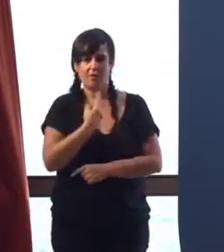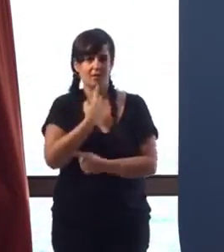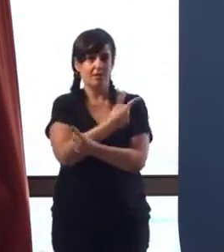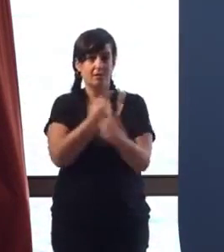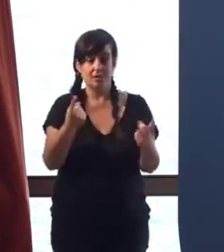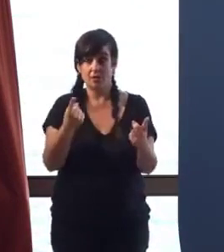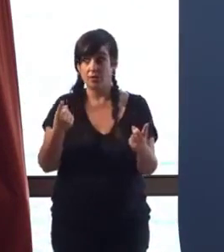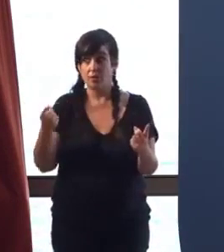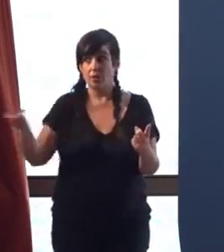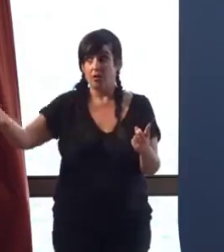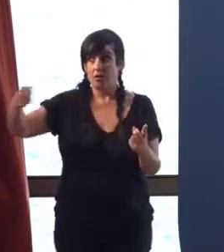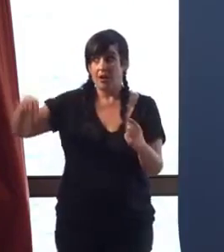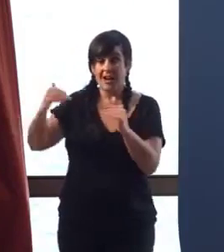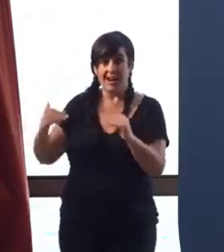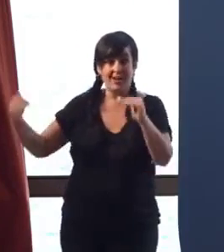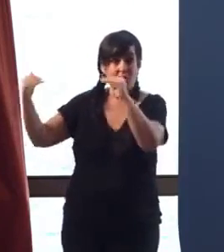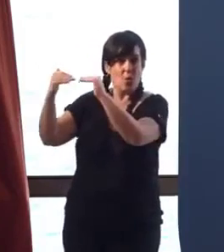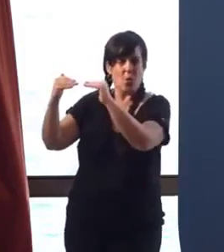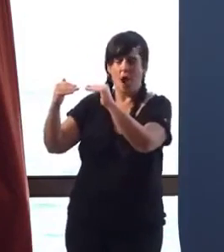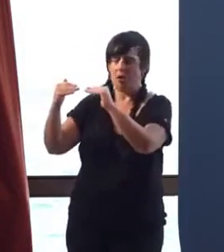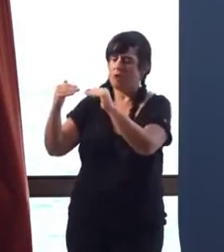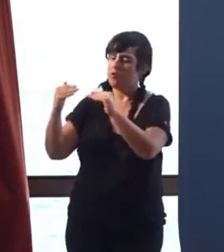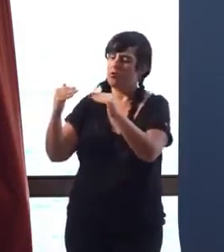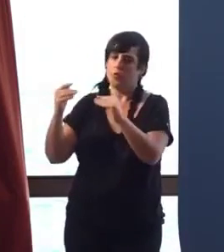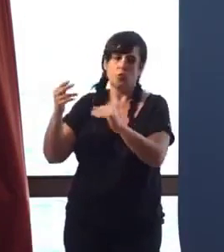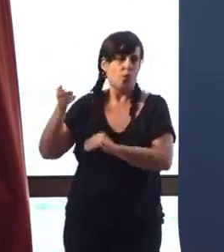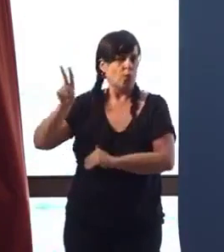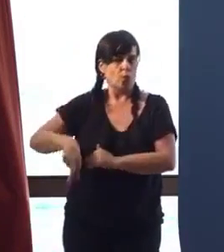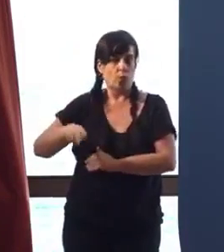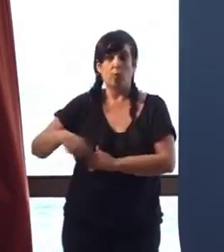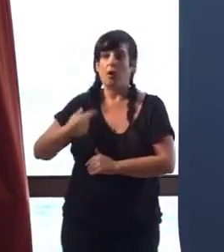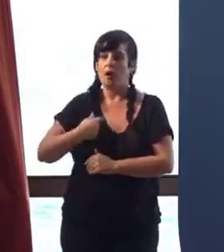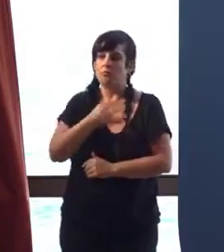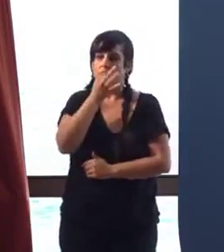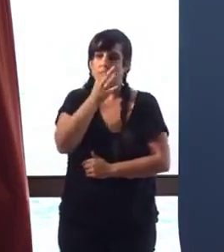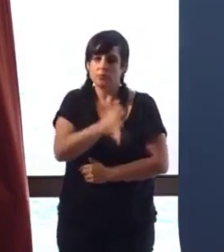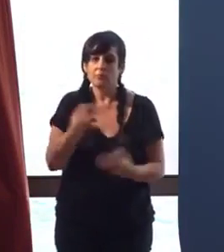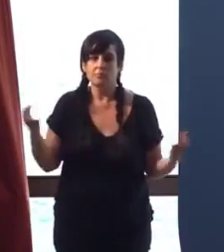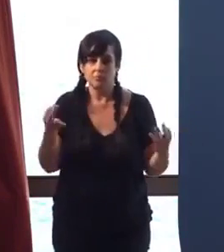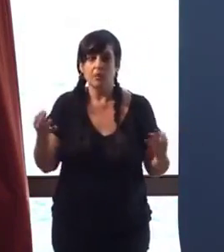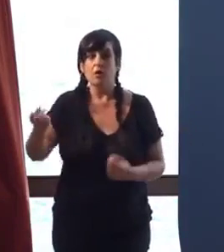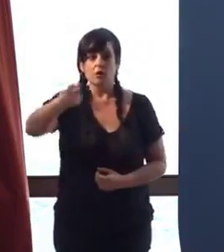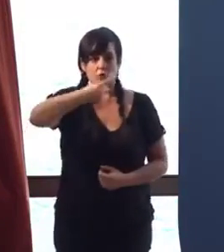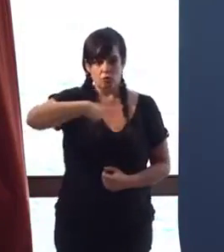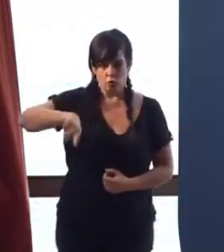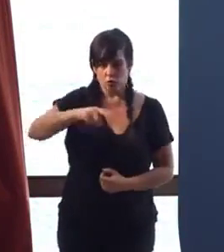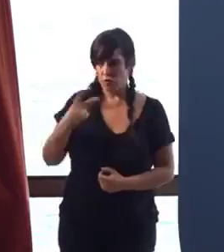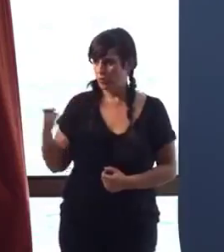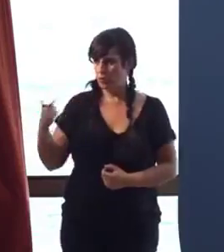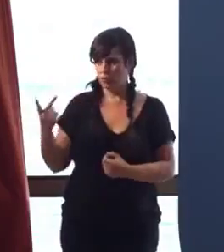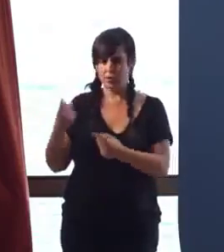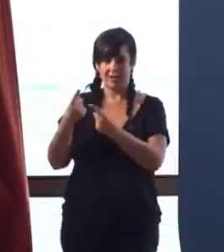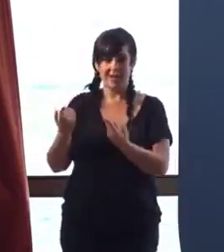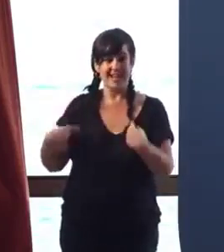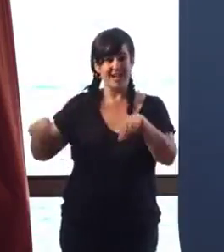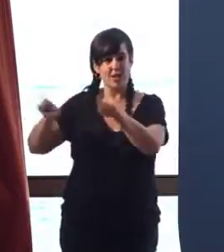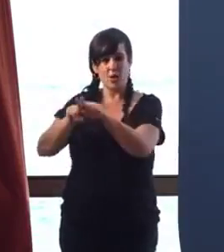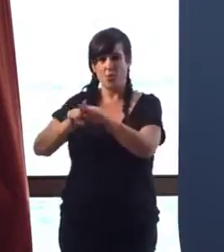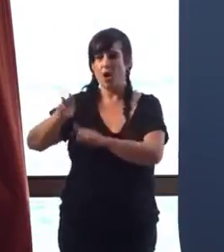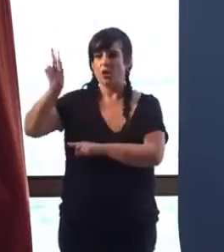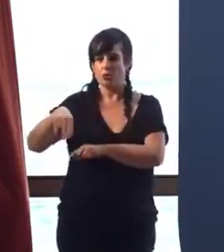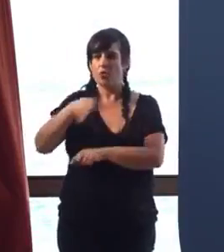ellos nunca que os aseguro que mientras esté yo aquí nosotros no vamos a ser como ellos nunca. Con todos vosotros el próximo